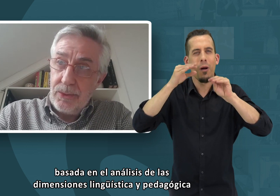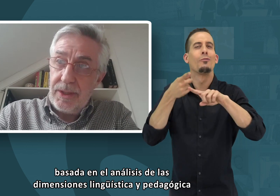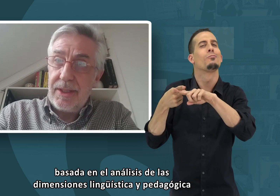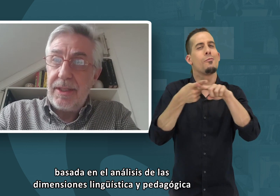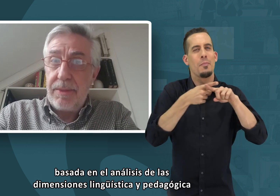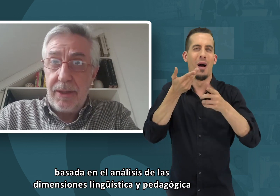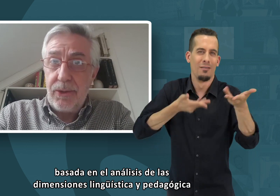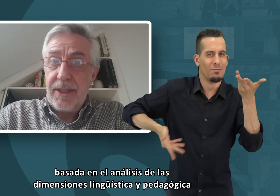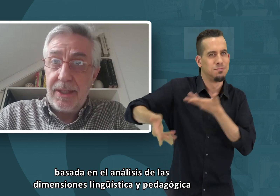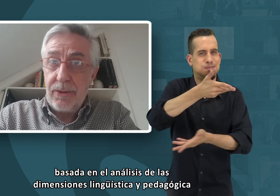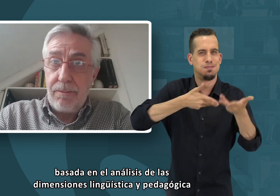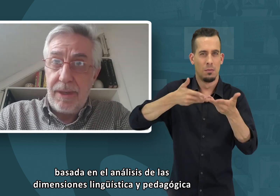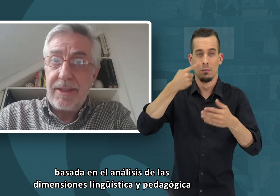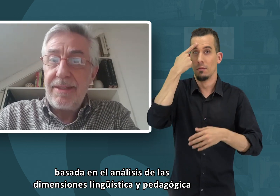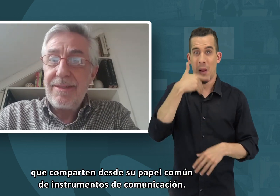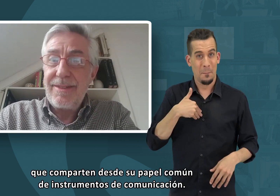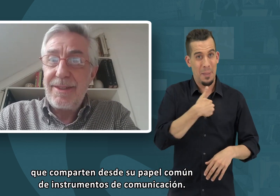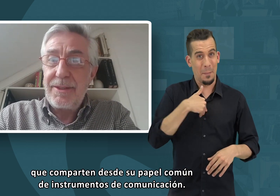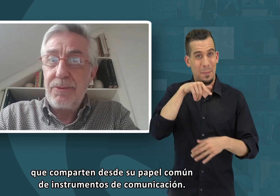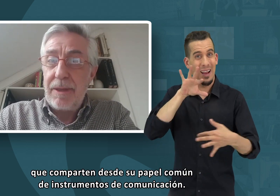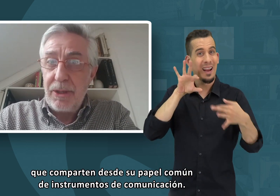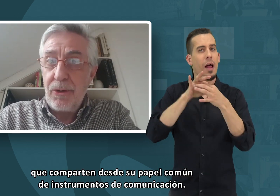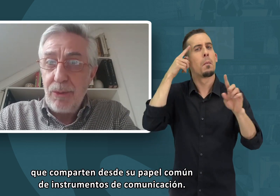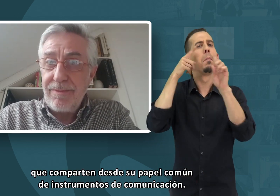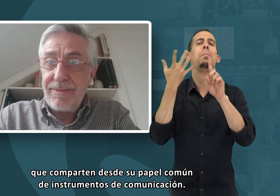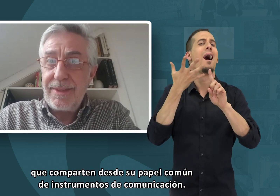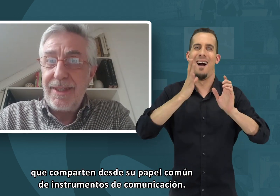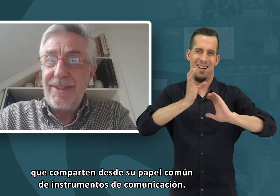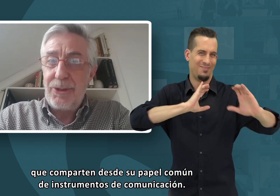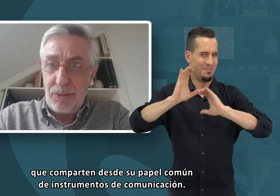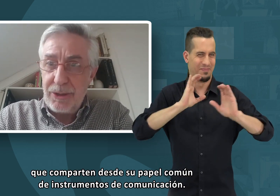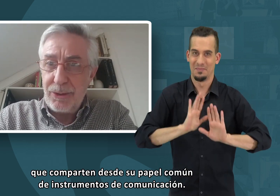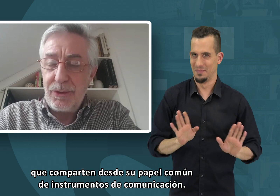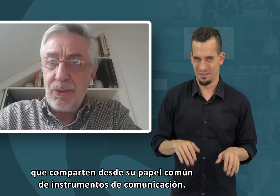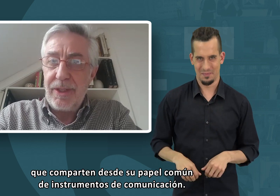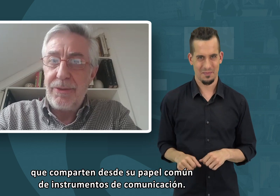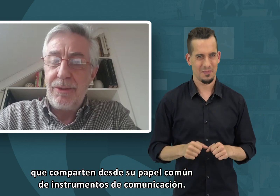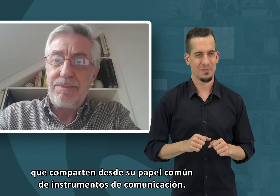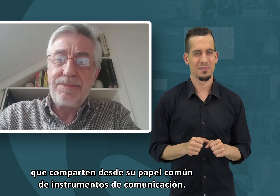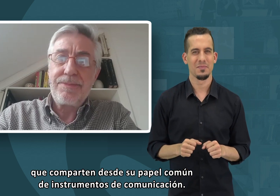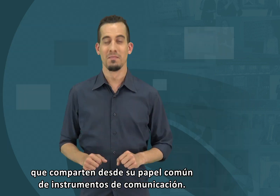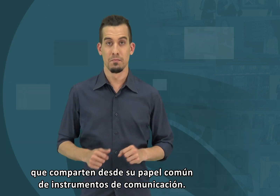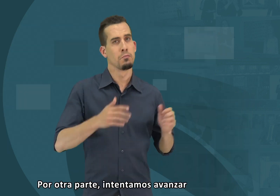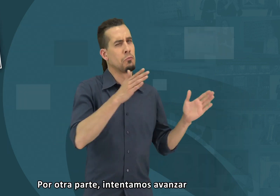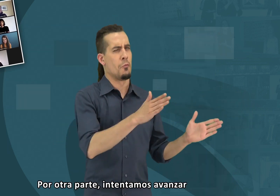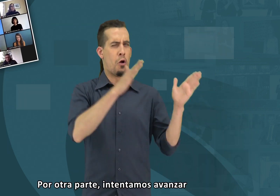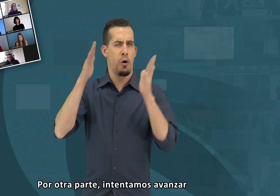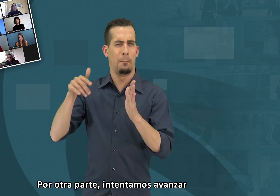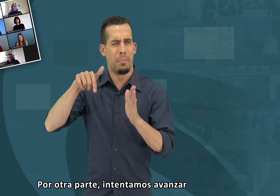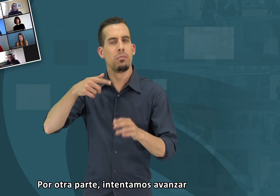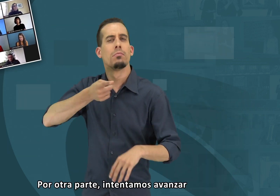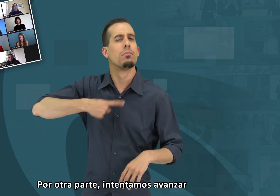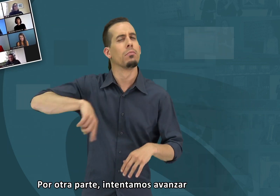dimensiones lingüística y pedagógica que comparten desde su papel común de instrumentos de comunicación. Por